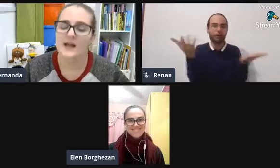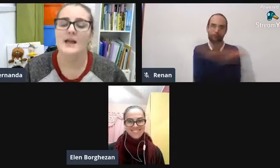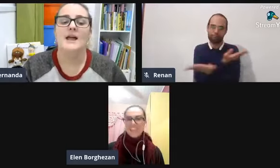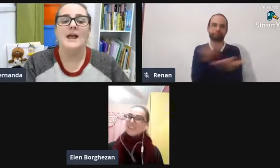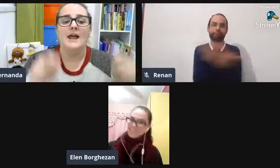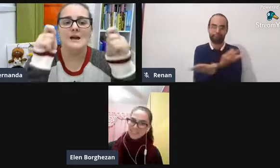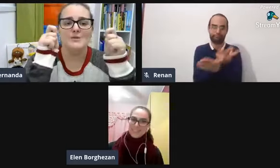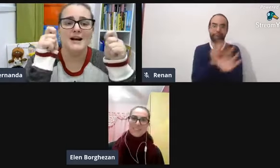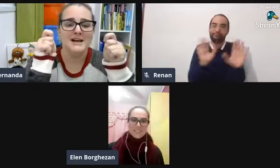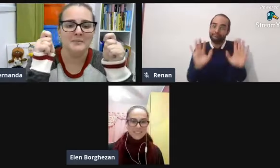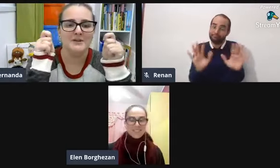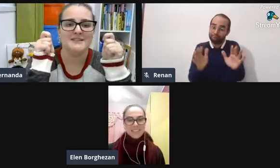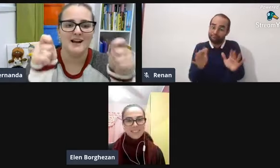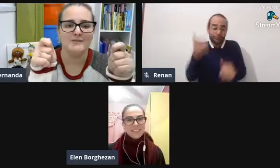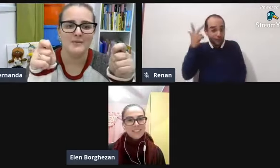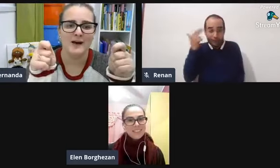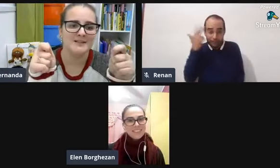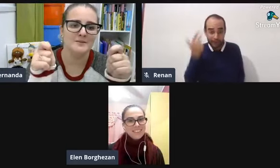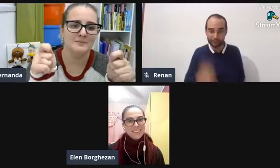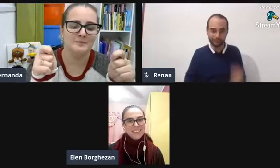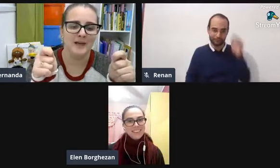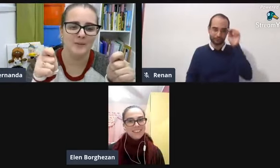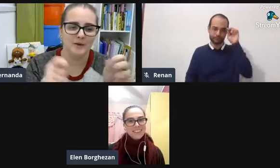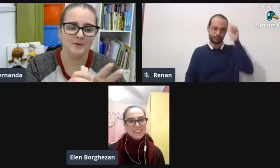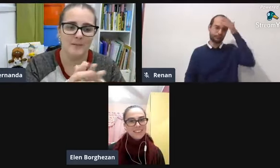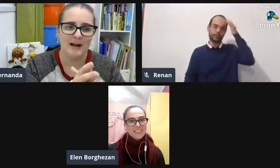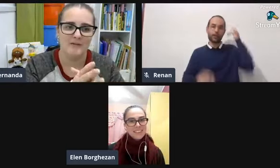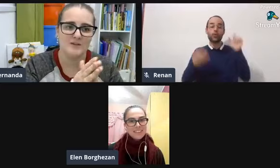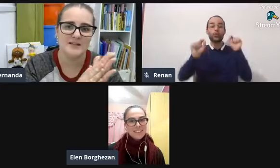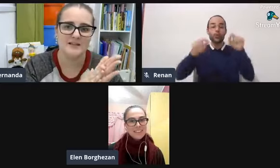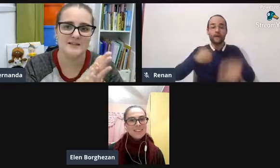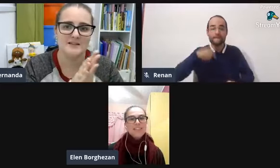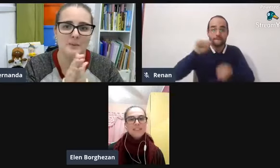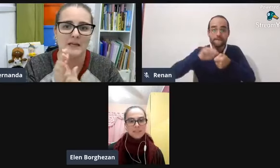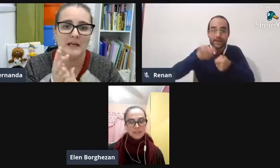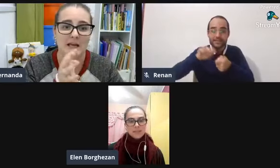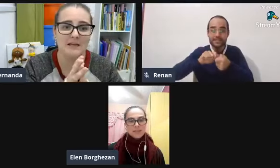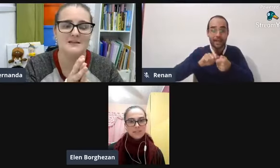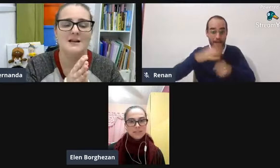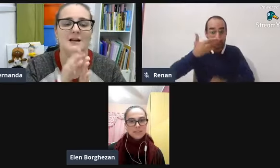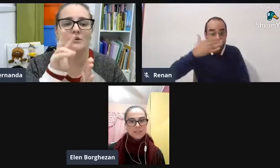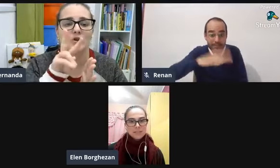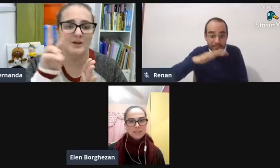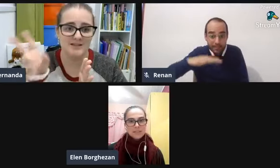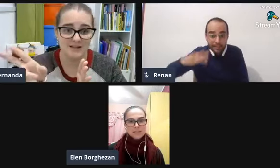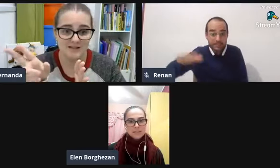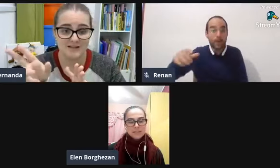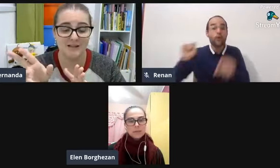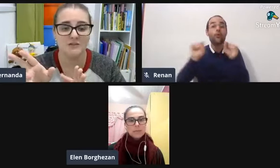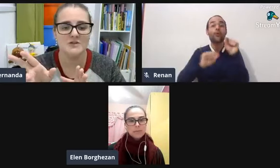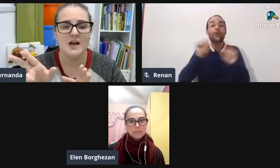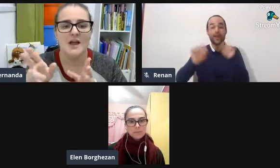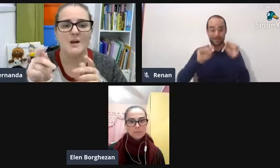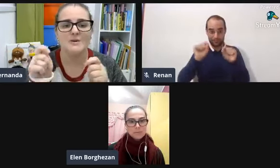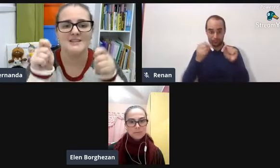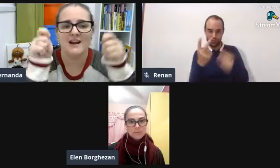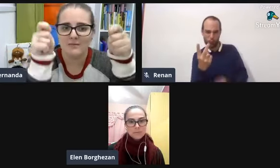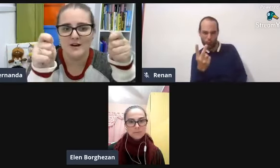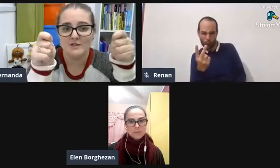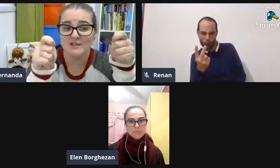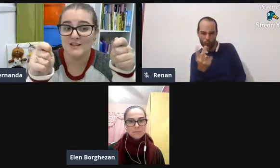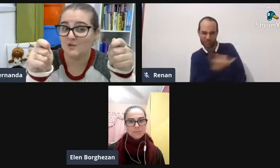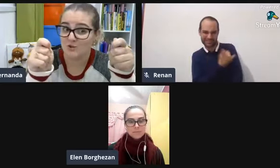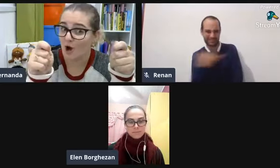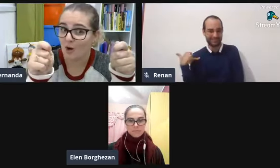fiz. Eu mostrava imagem, né? Eu trabalhava com as criancinhas pequenininhas, 2 e 3 anos, eu